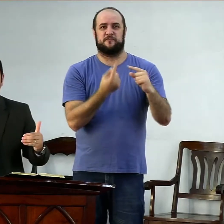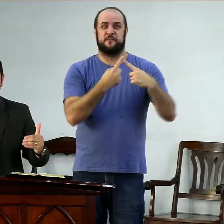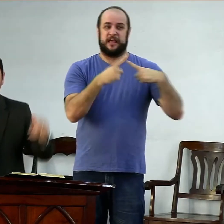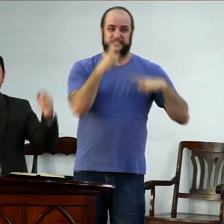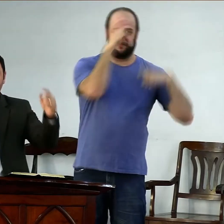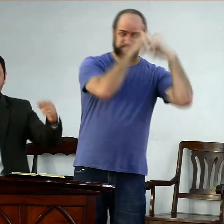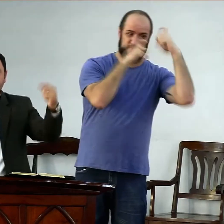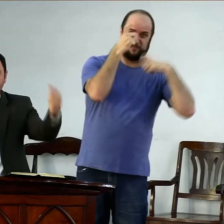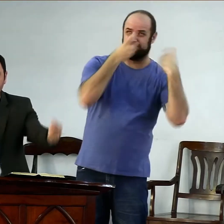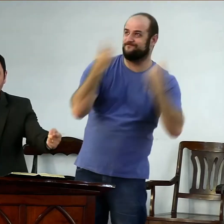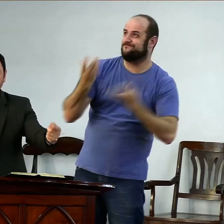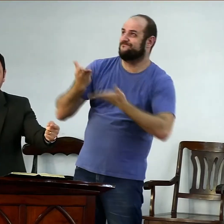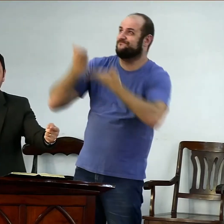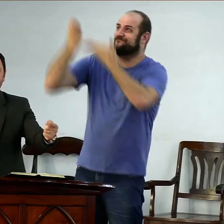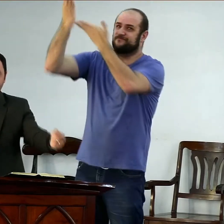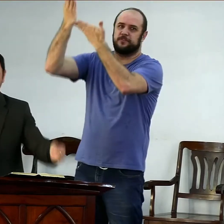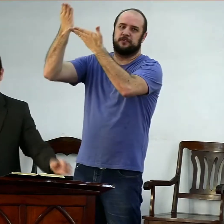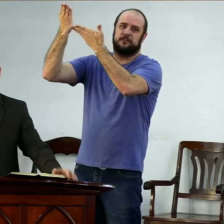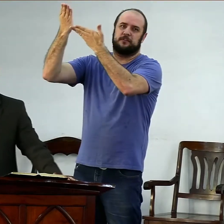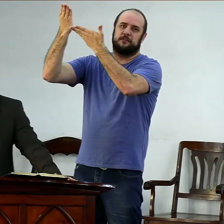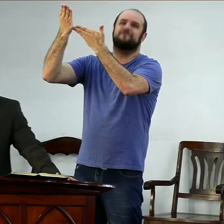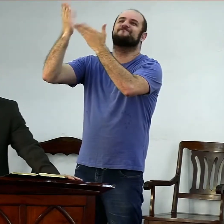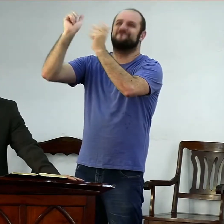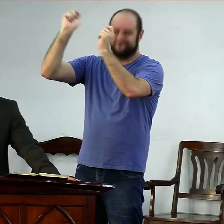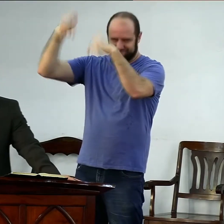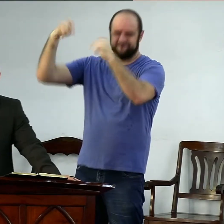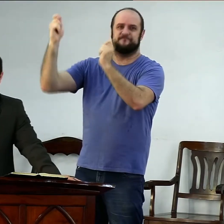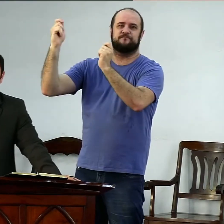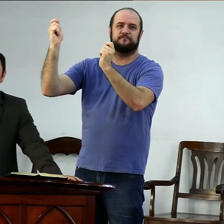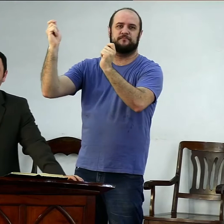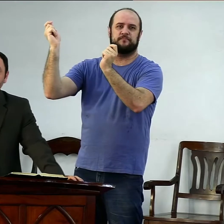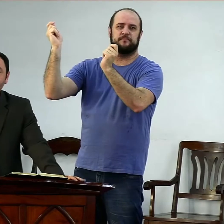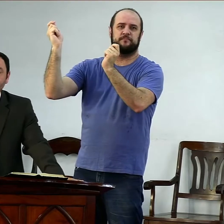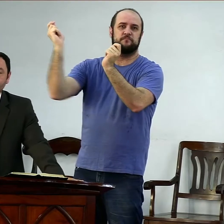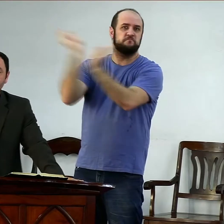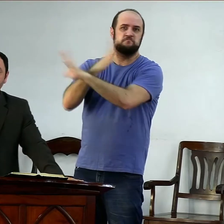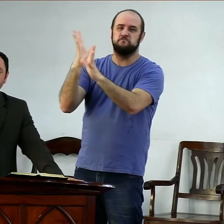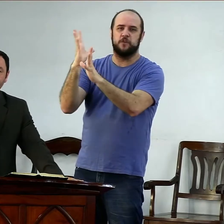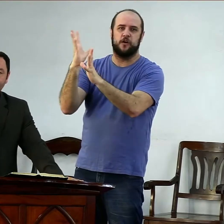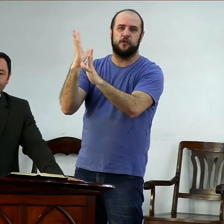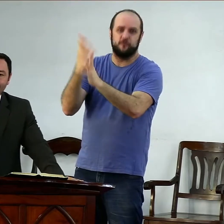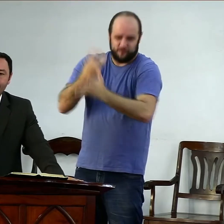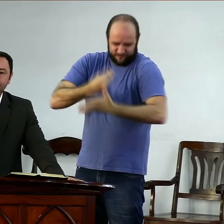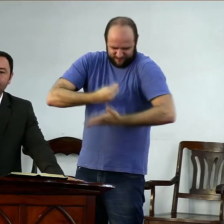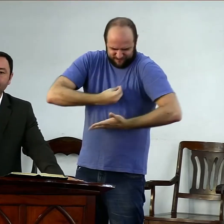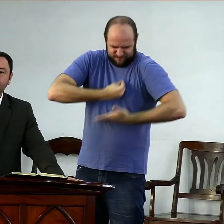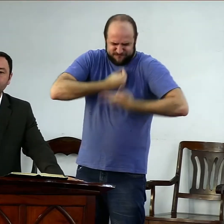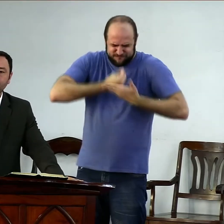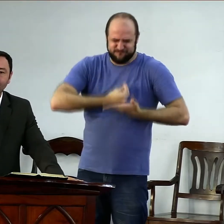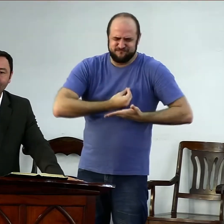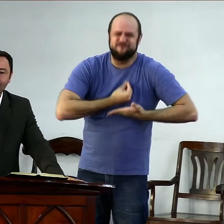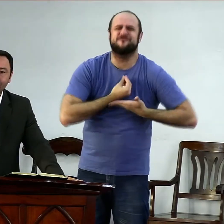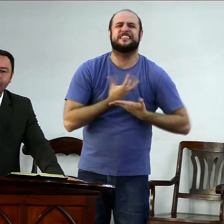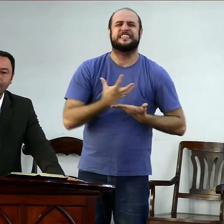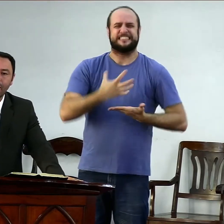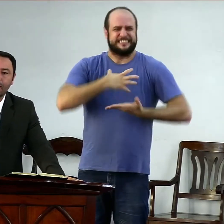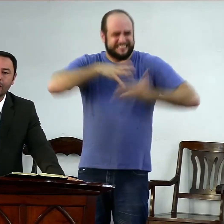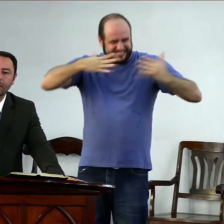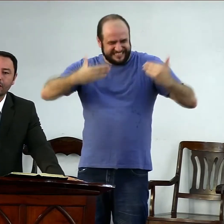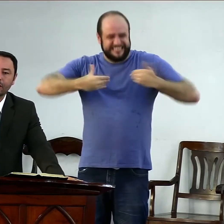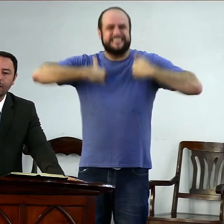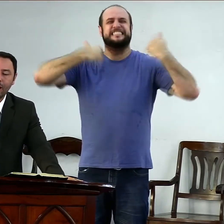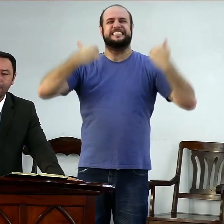sua confiança em Deus, aí sim, a plenitude de vida, a plenitude de